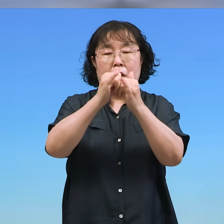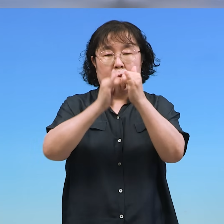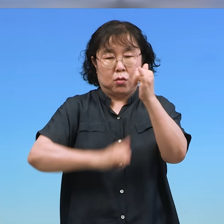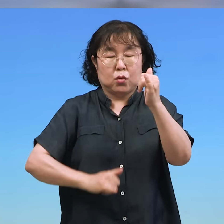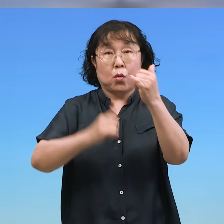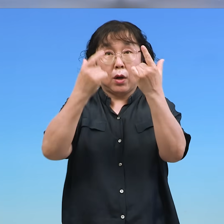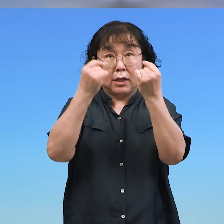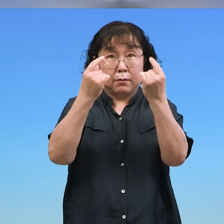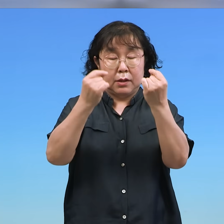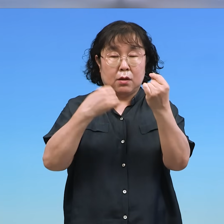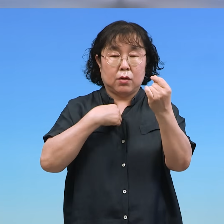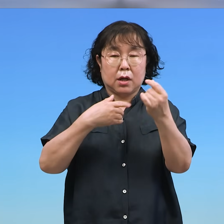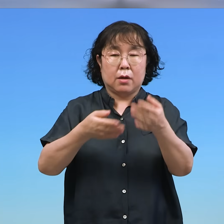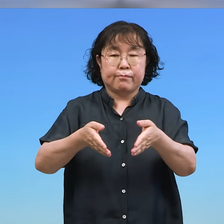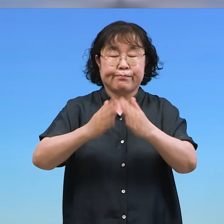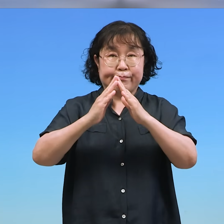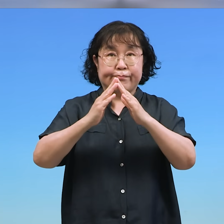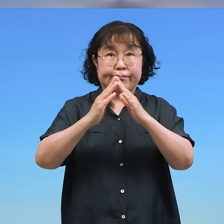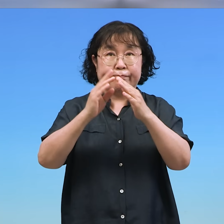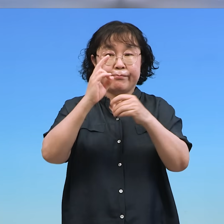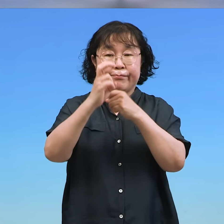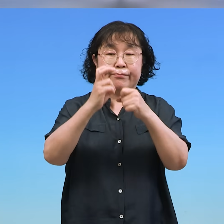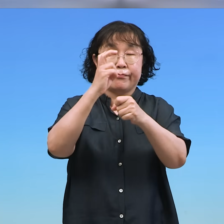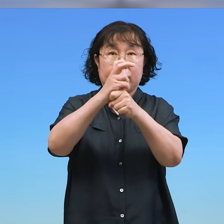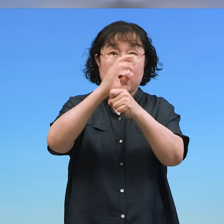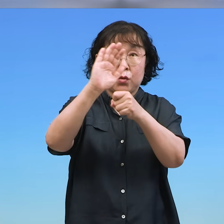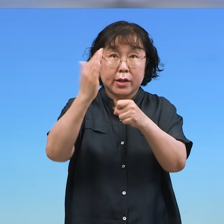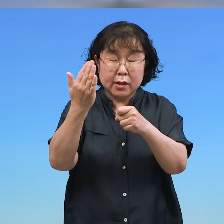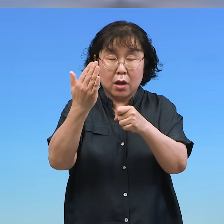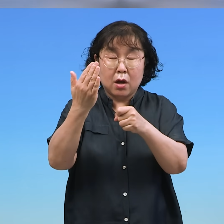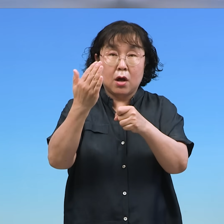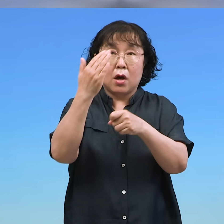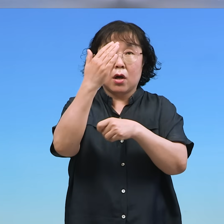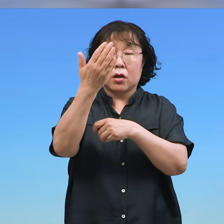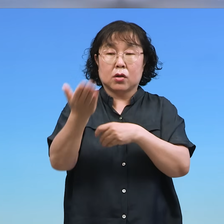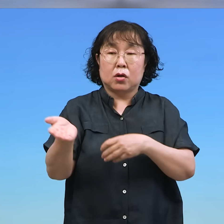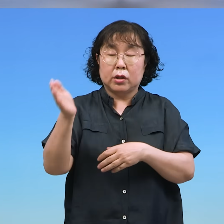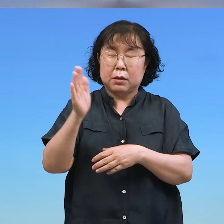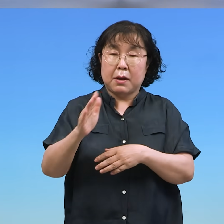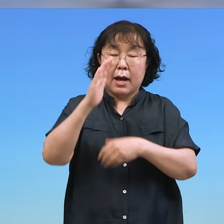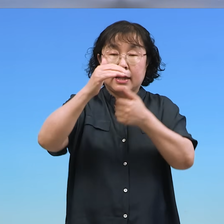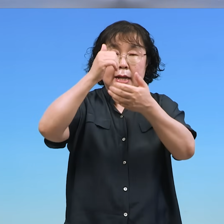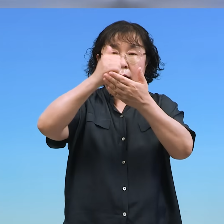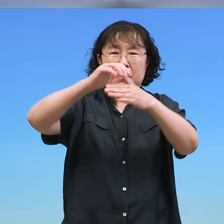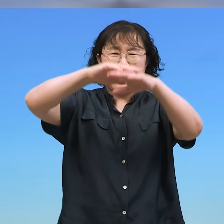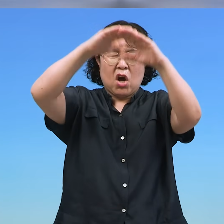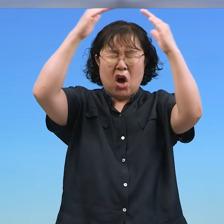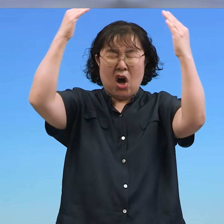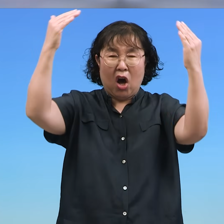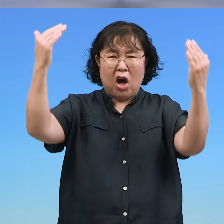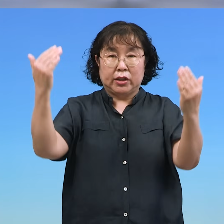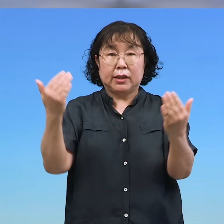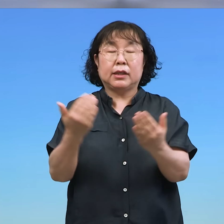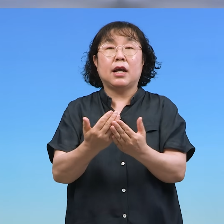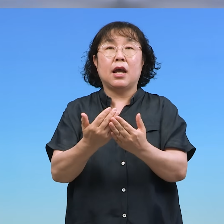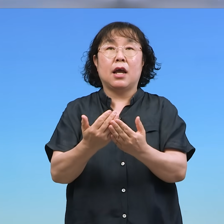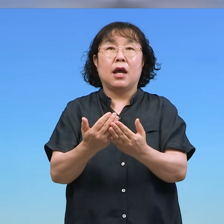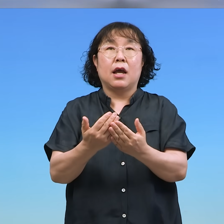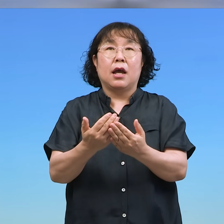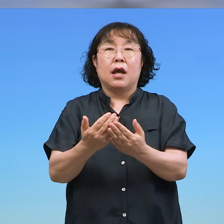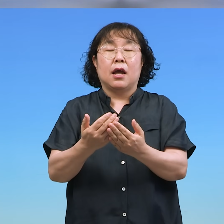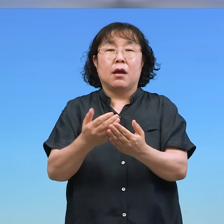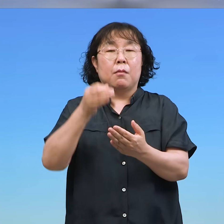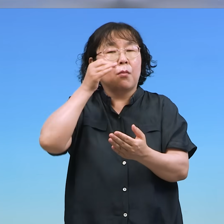20년 개척하고 20년 됐지만 하나님께서 뭐 가르쳐 주신 게 전체를 이렇게 가르쳐 주신 게